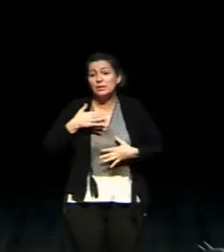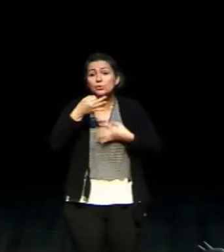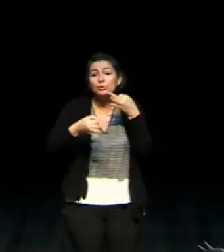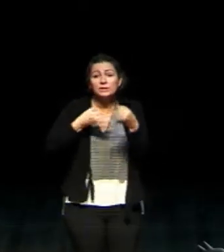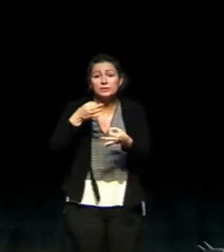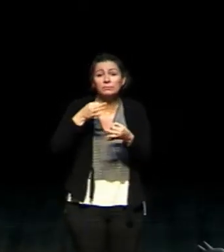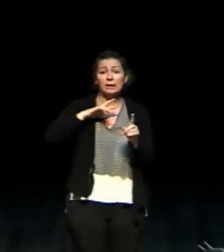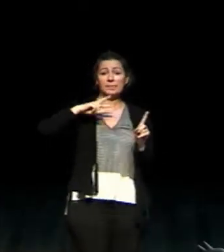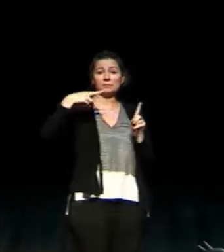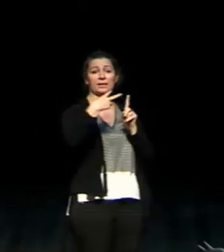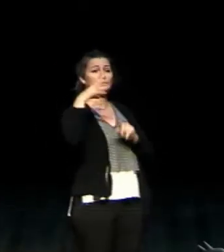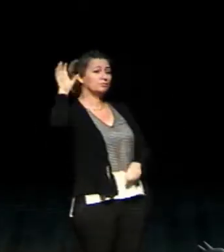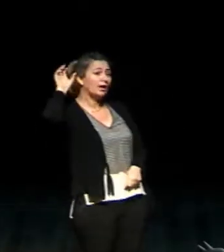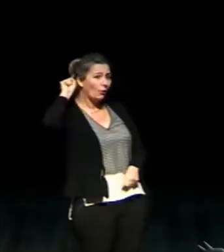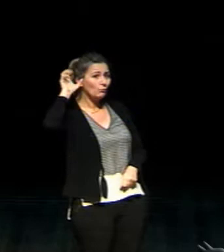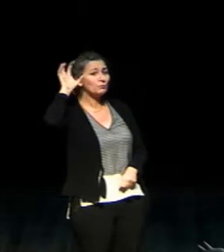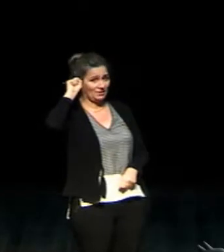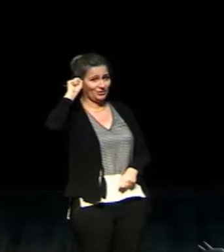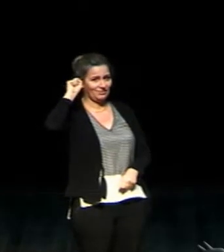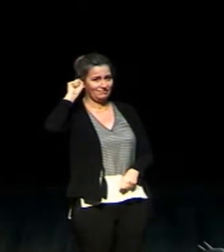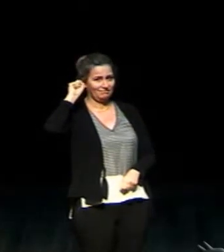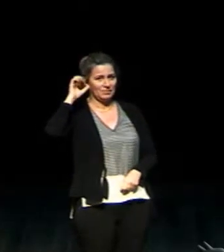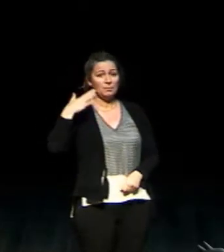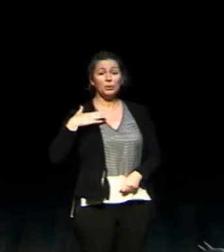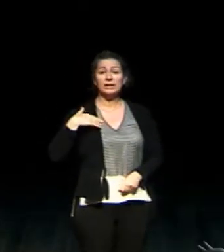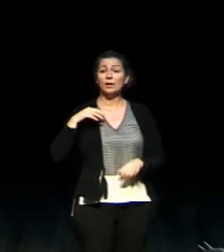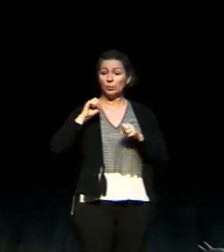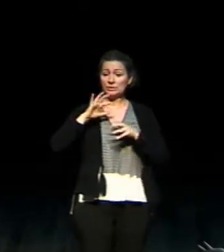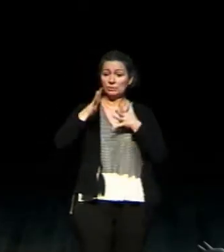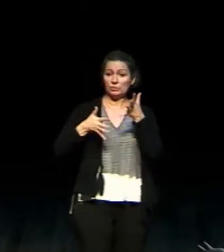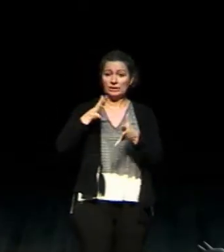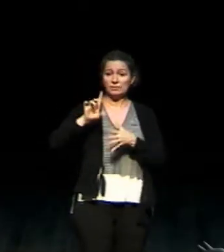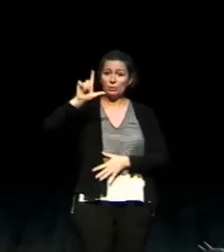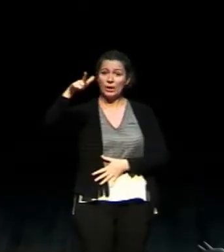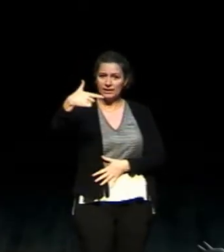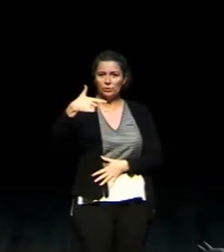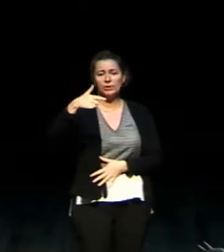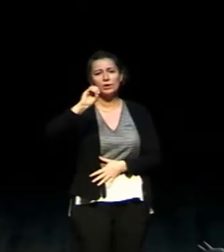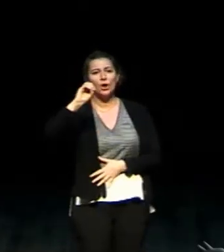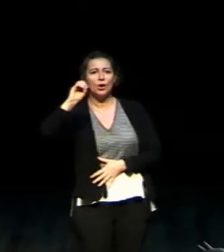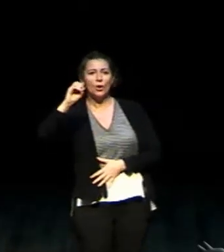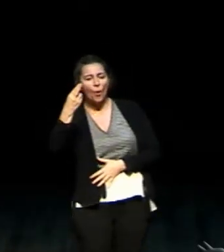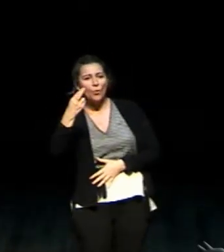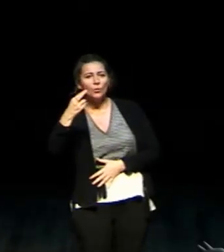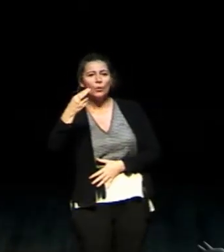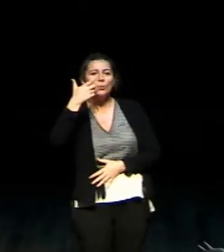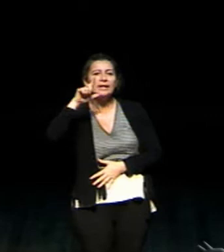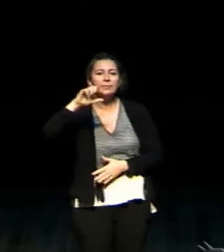Então, assim, a maioria das pessoas acham que depois de formação, da experiência, já são excelentes professores de